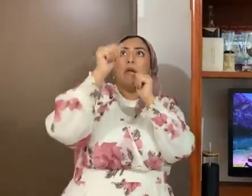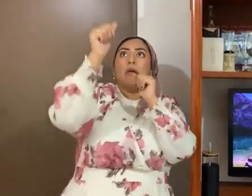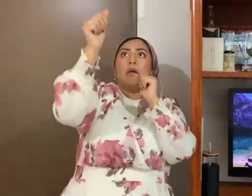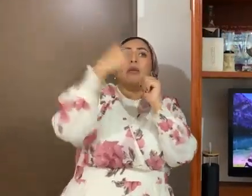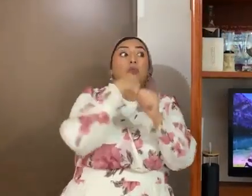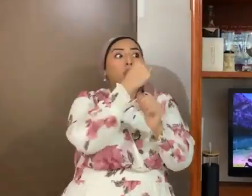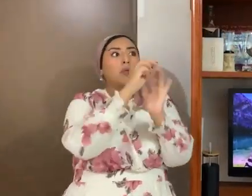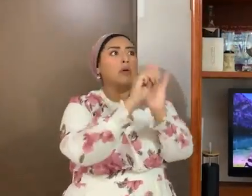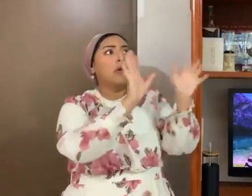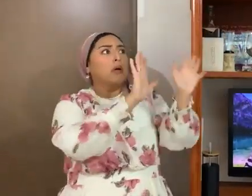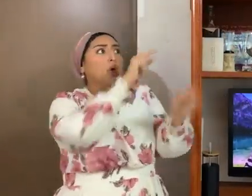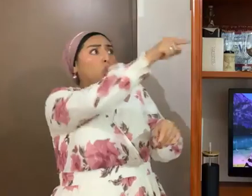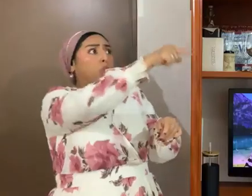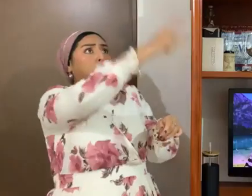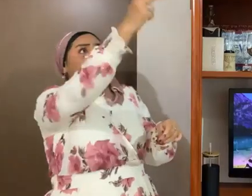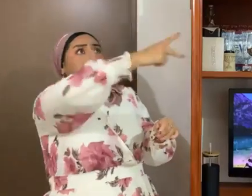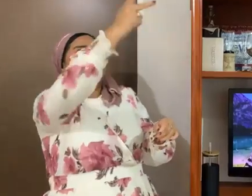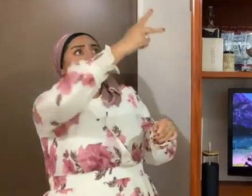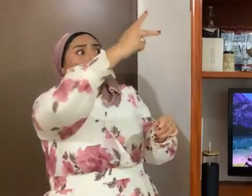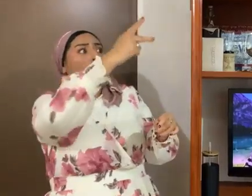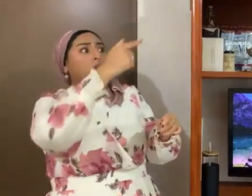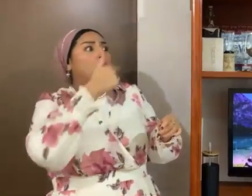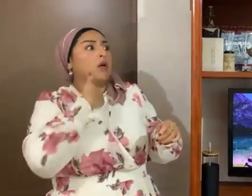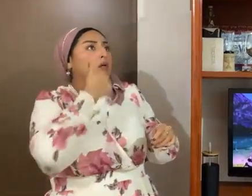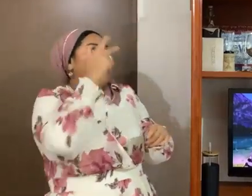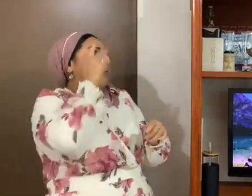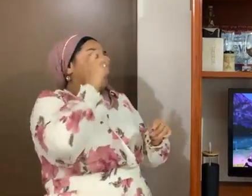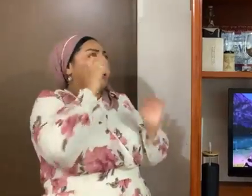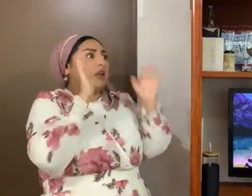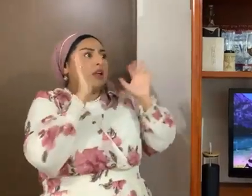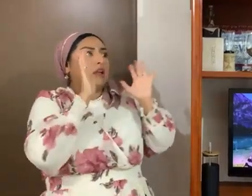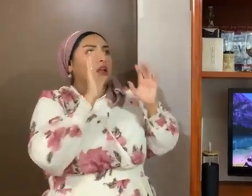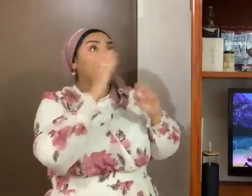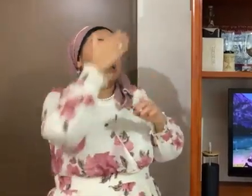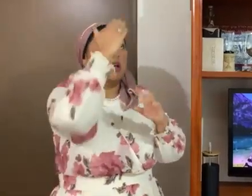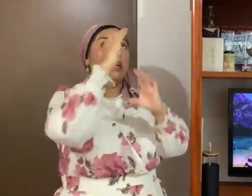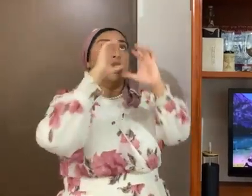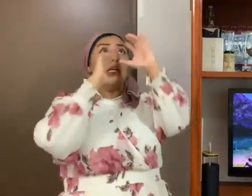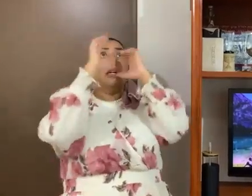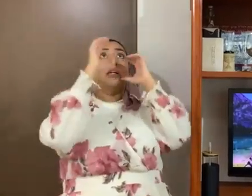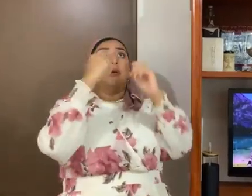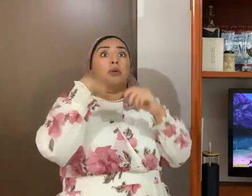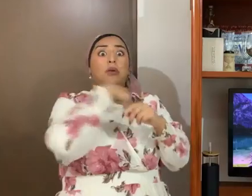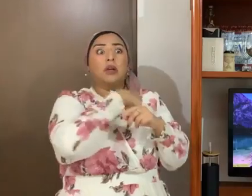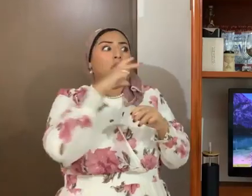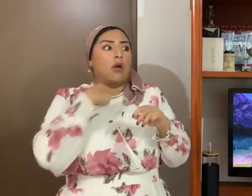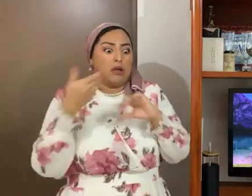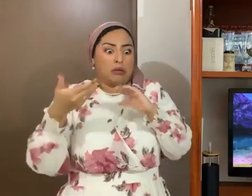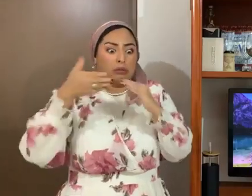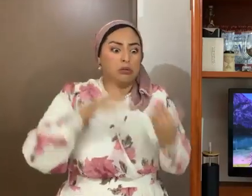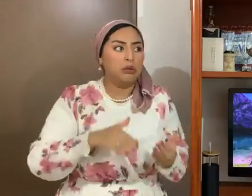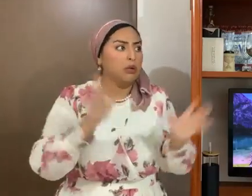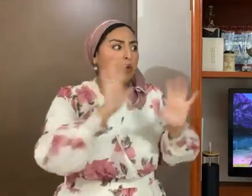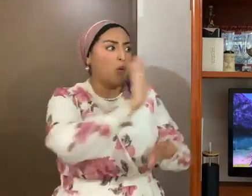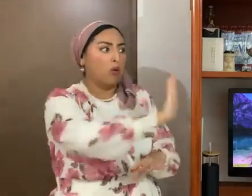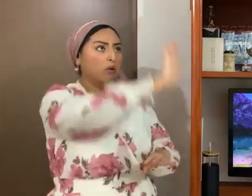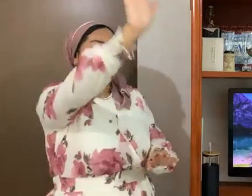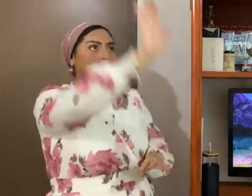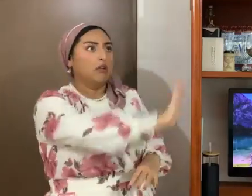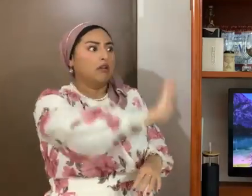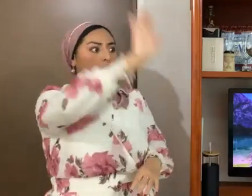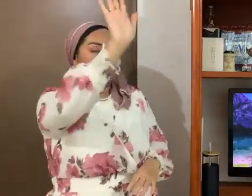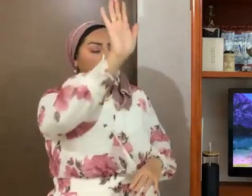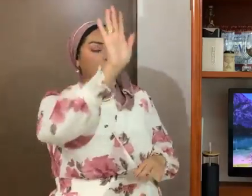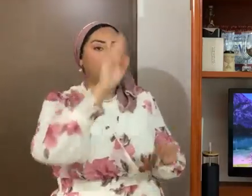dijeron a Moisés, habla tú con nosotros y nosotros oiremos, pero no habla Elohim con nosotros para que no muramos. También se refiere